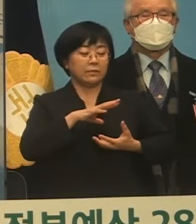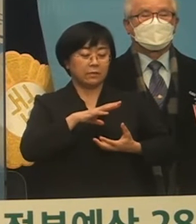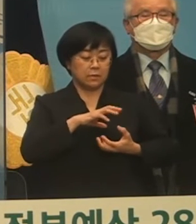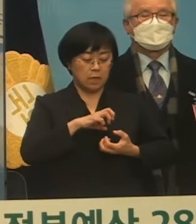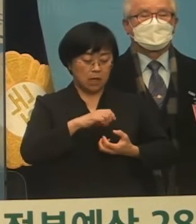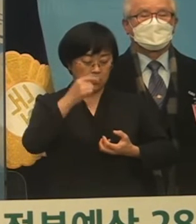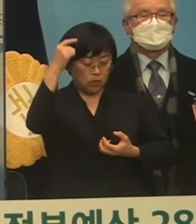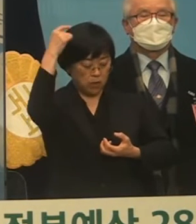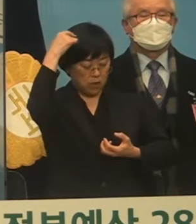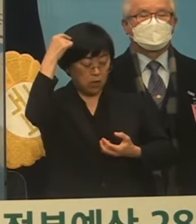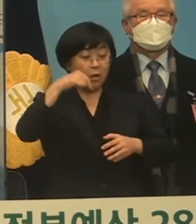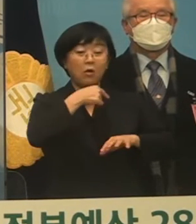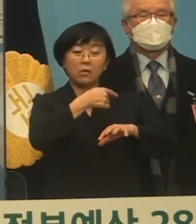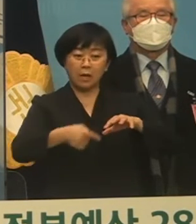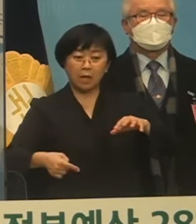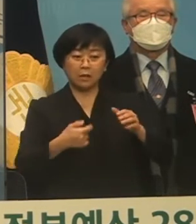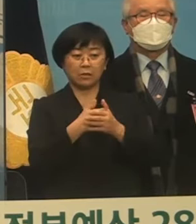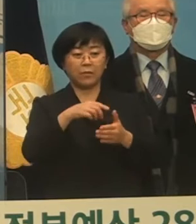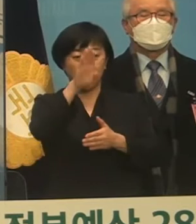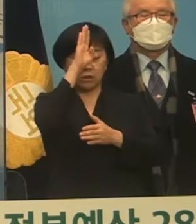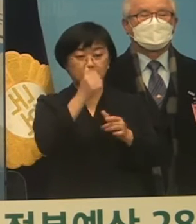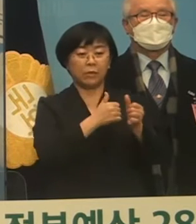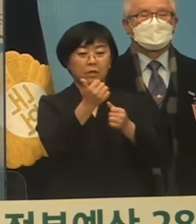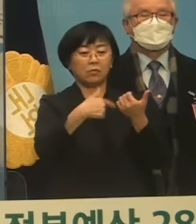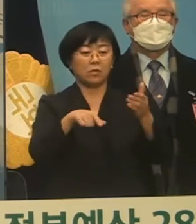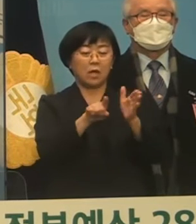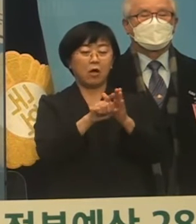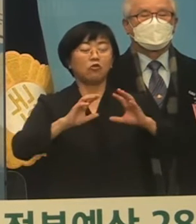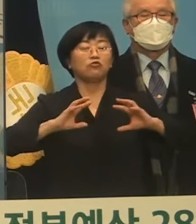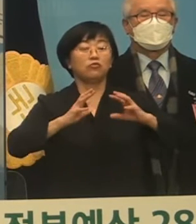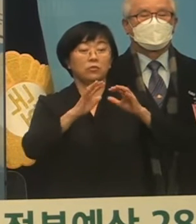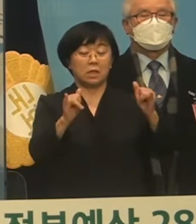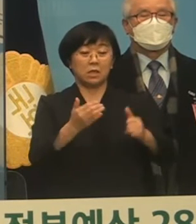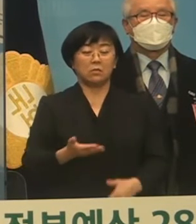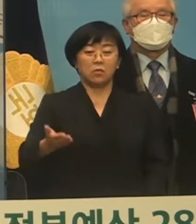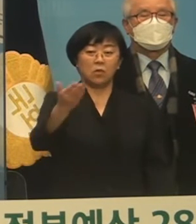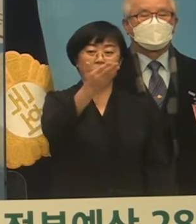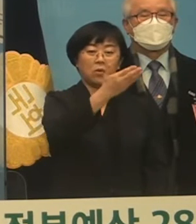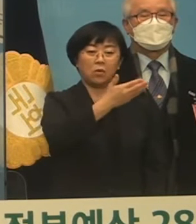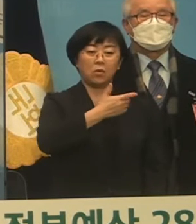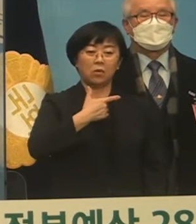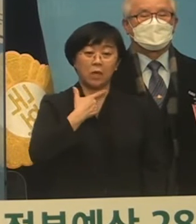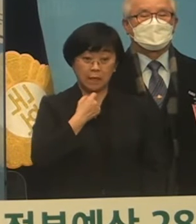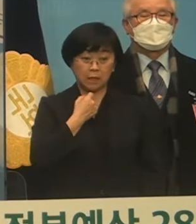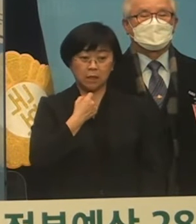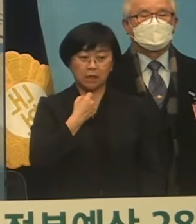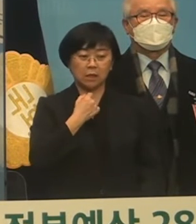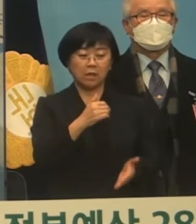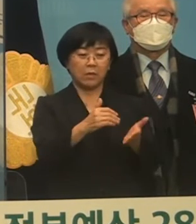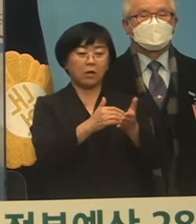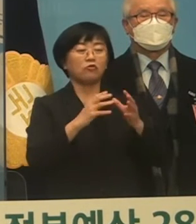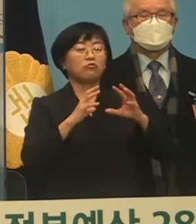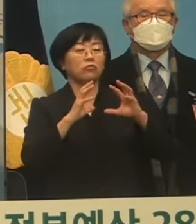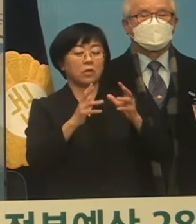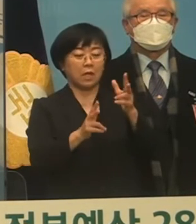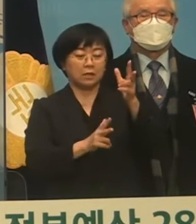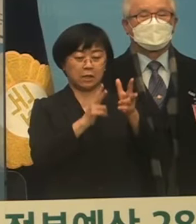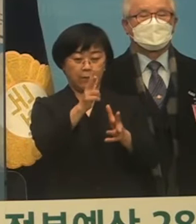그리고 뇌혈관 질환을 극복하기 위한 국민 모두의 바람을 담고 있는 국가적